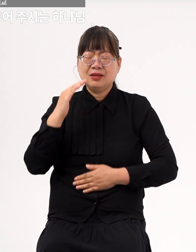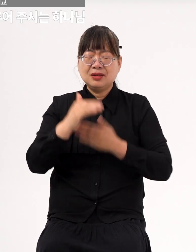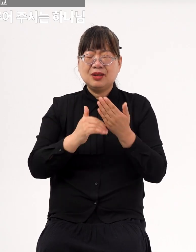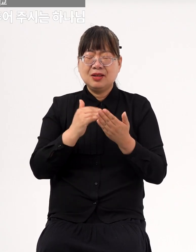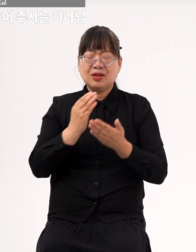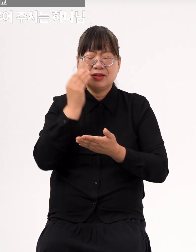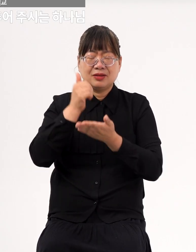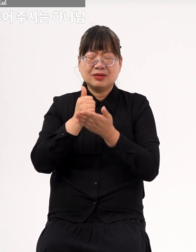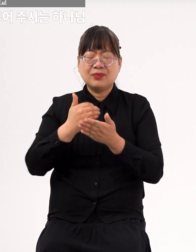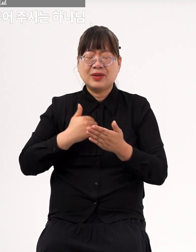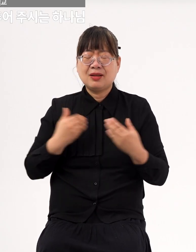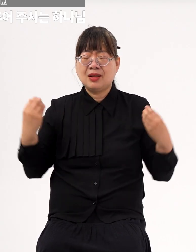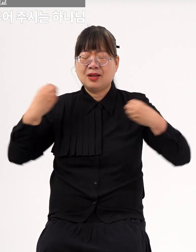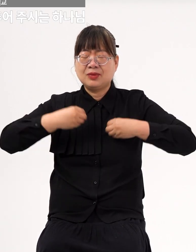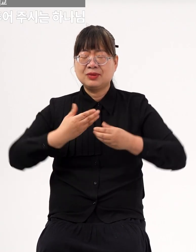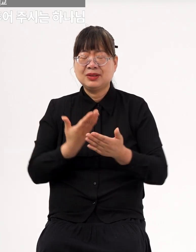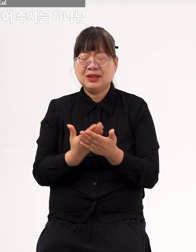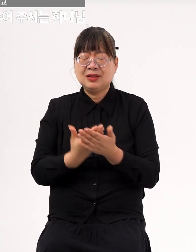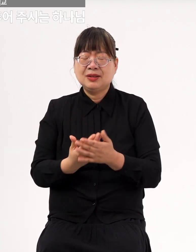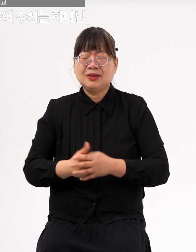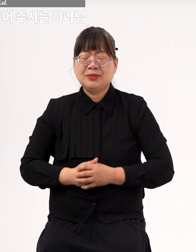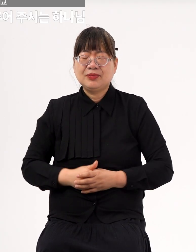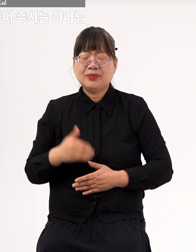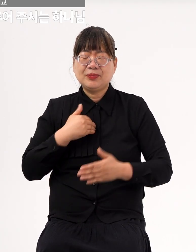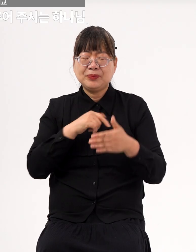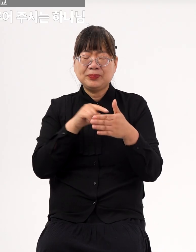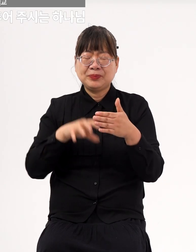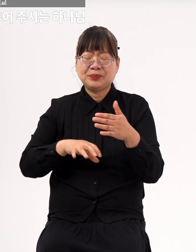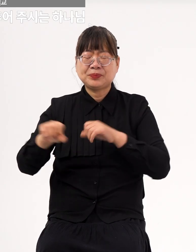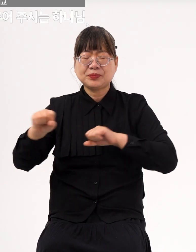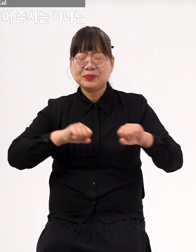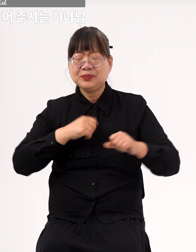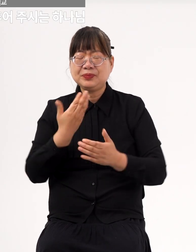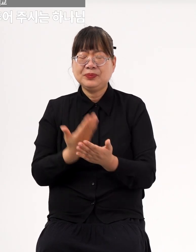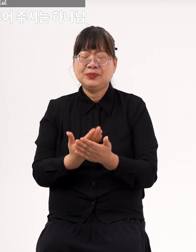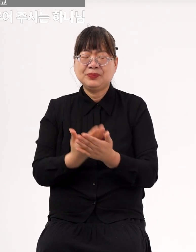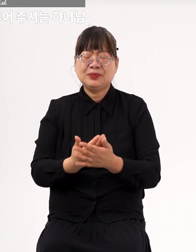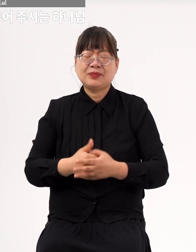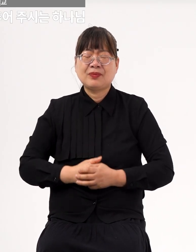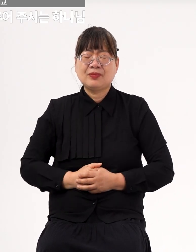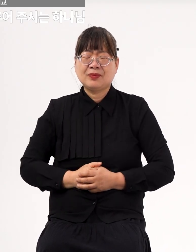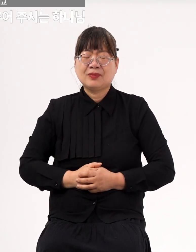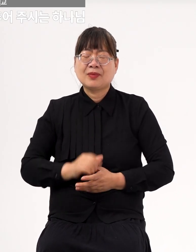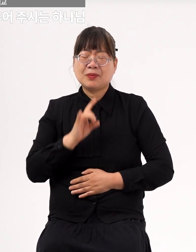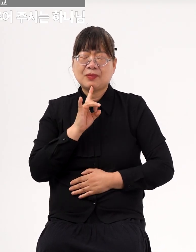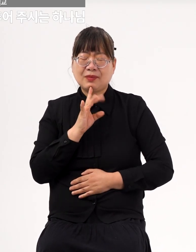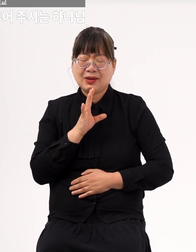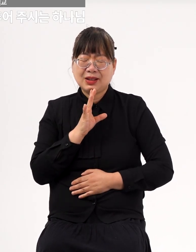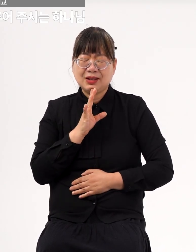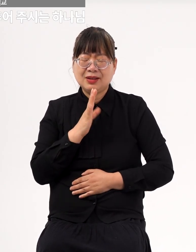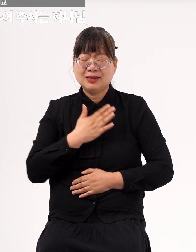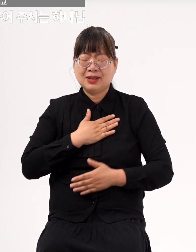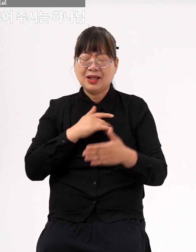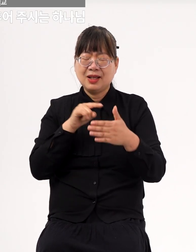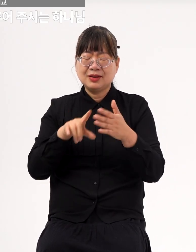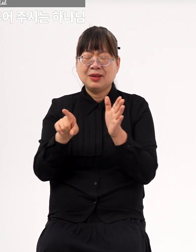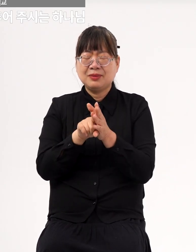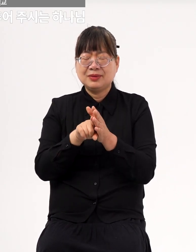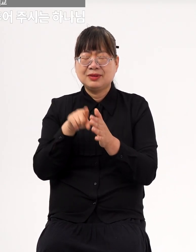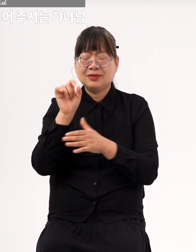성령님 나를 입으소서, 내 안에 역사해 주시옵소서. 오직 내 안에